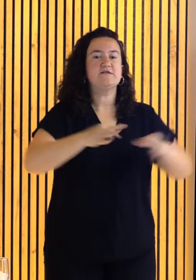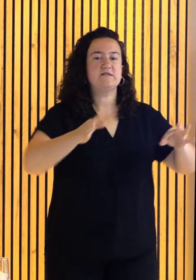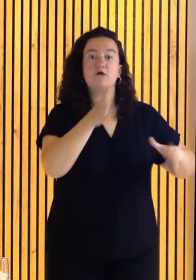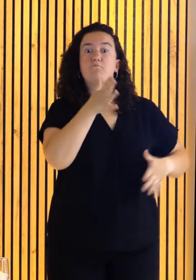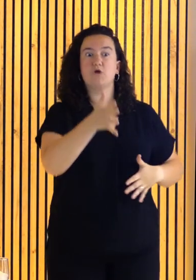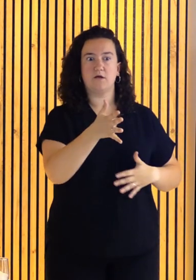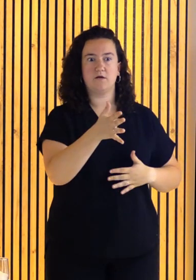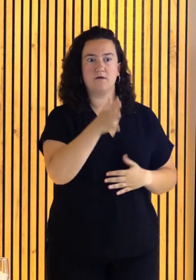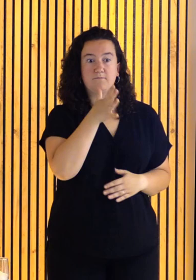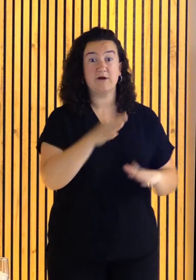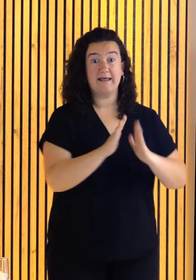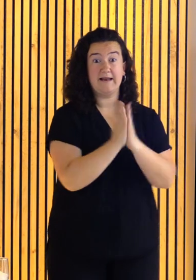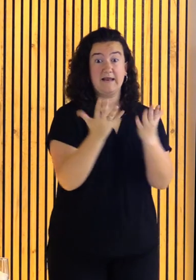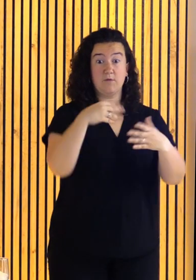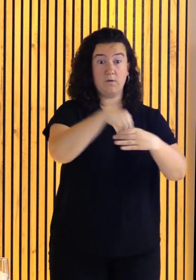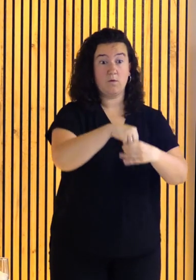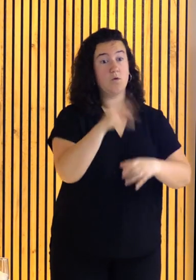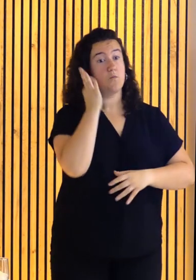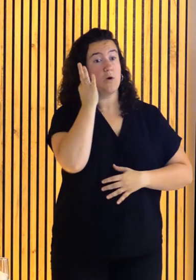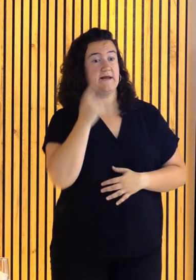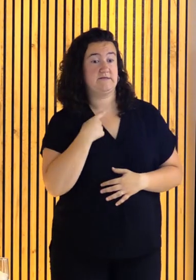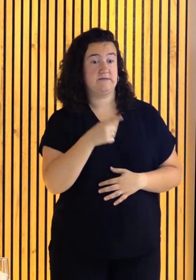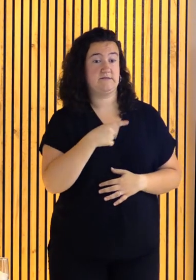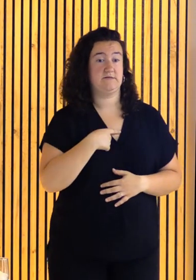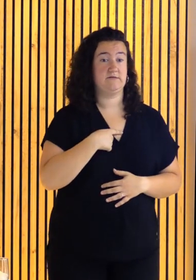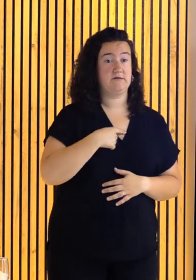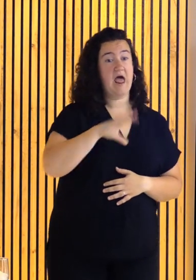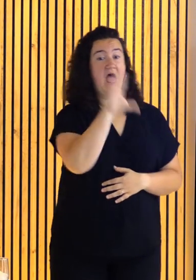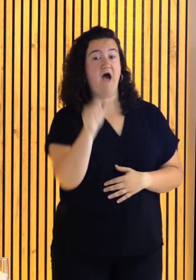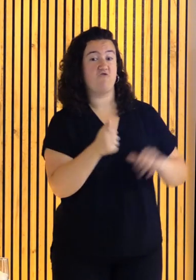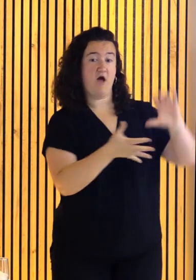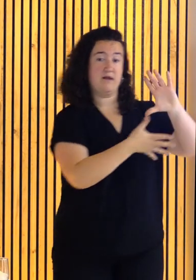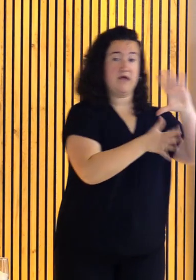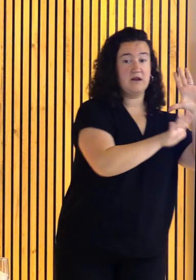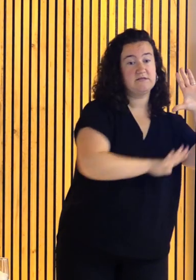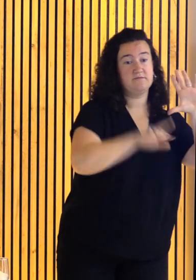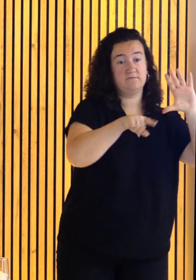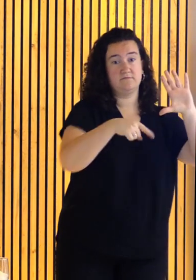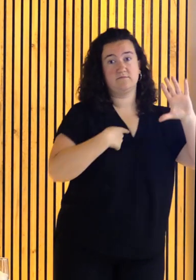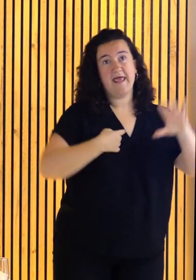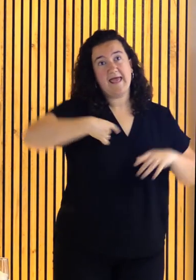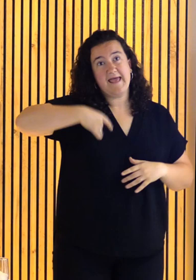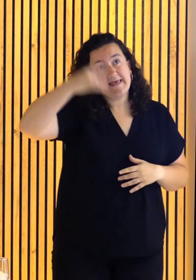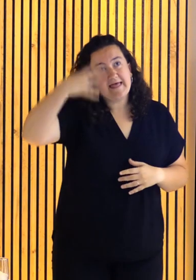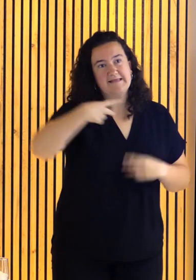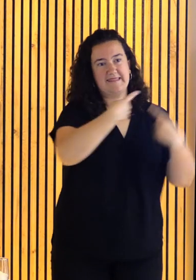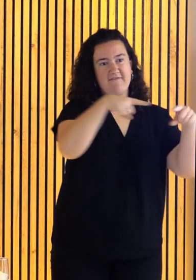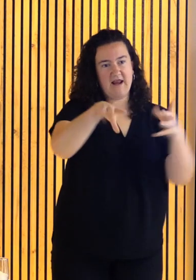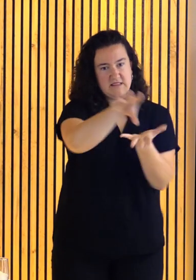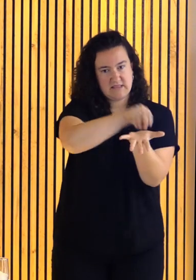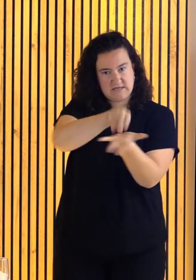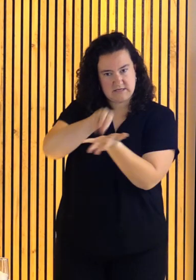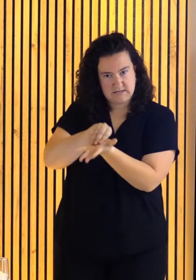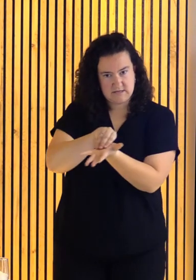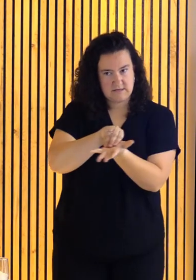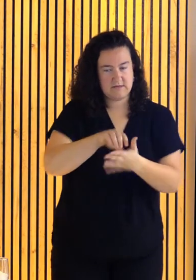emakume afroamerikarren hainbat ideia biltzen ziren ikuspuntu politiko desberdinetakoak, baina bueno, multzoan esan liteke